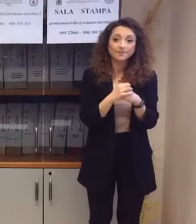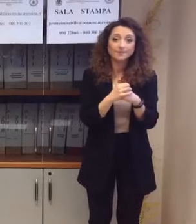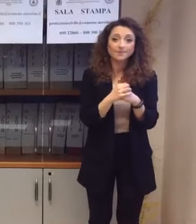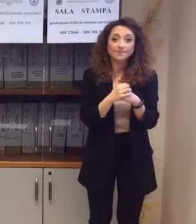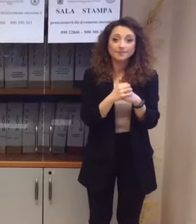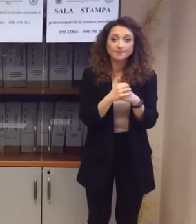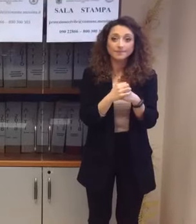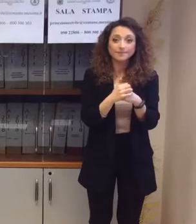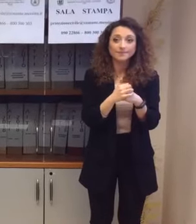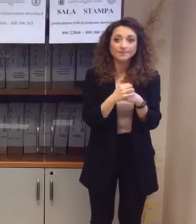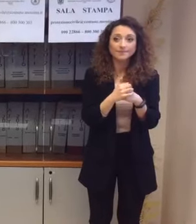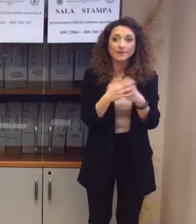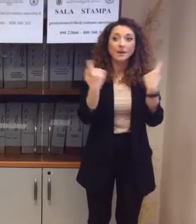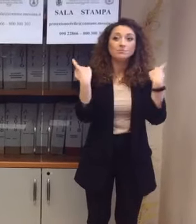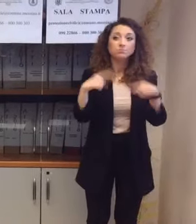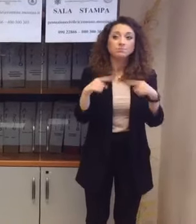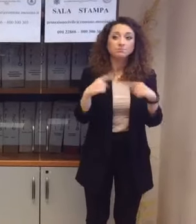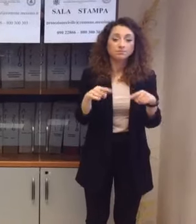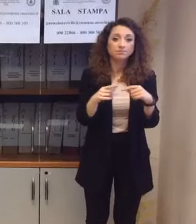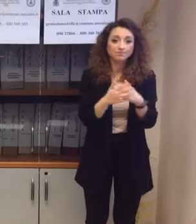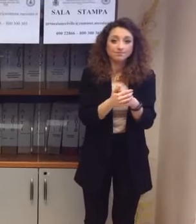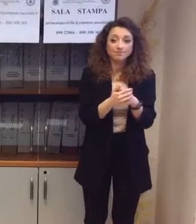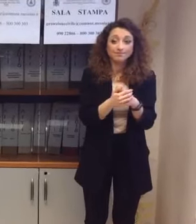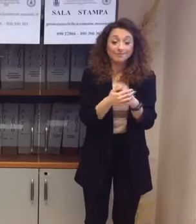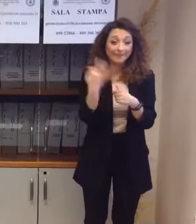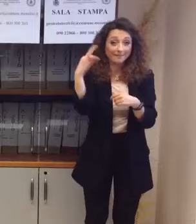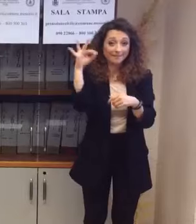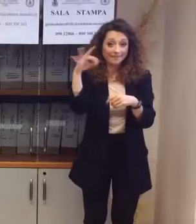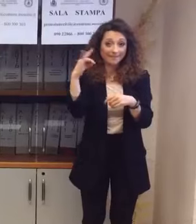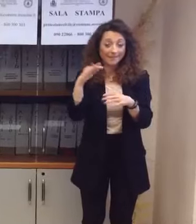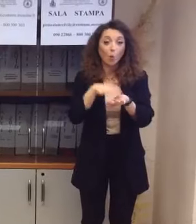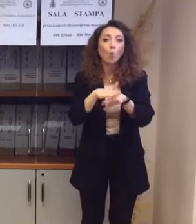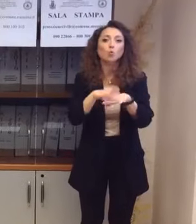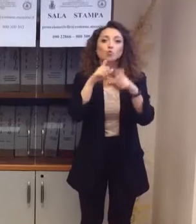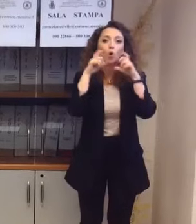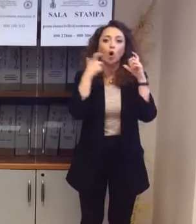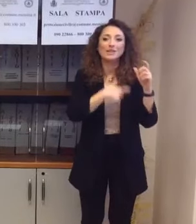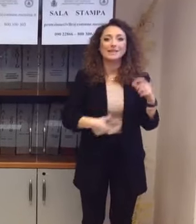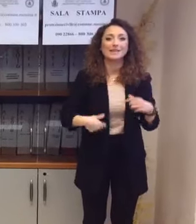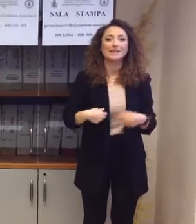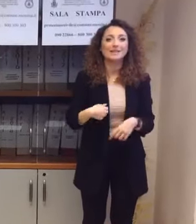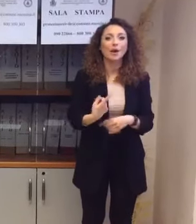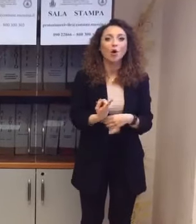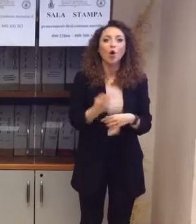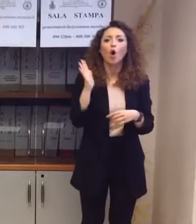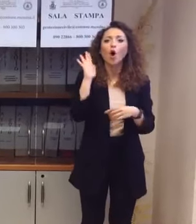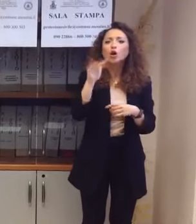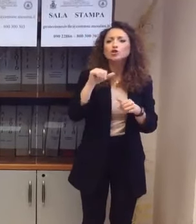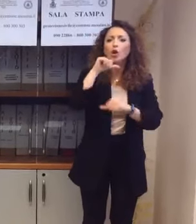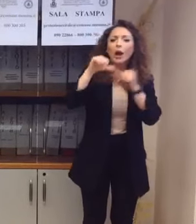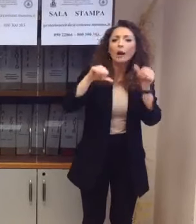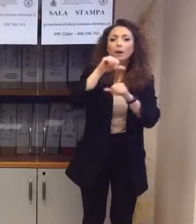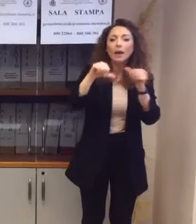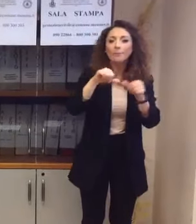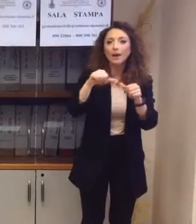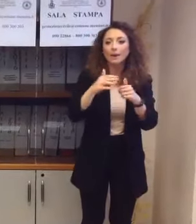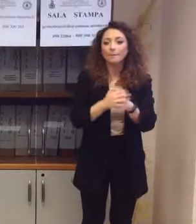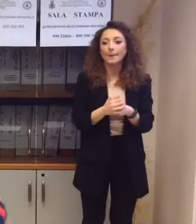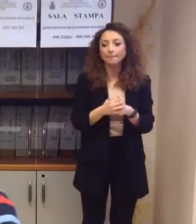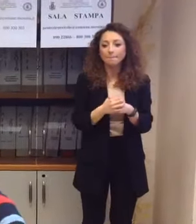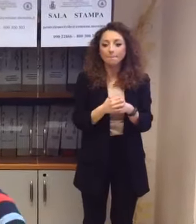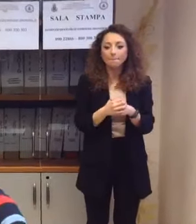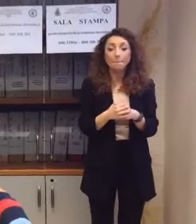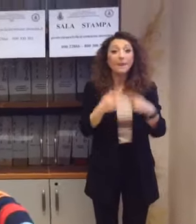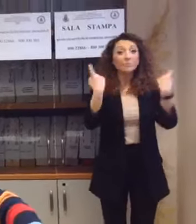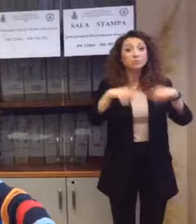eh? Guardate che mascherine esclusive che utilizzerà il sindaco, ne userò una a giorno diversa, io rusto a casa, però su questo